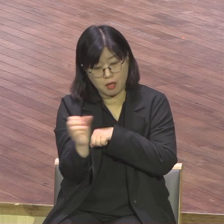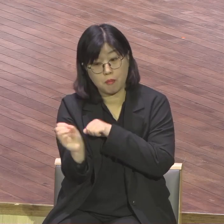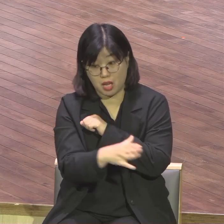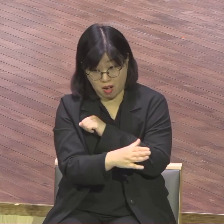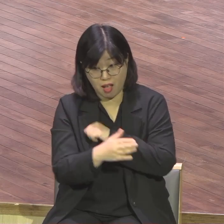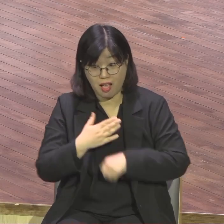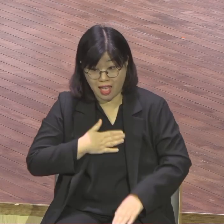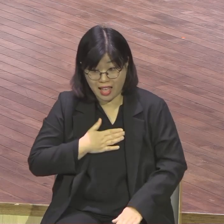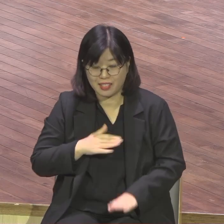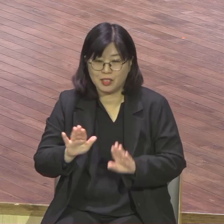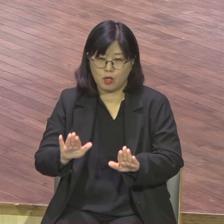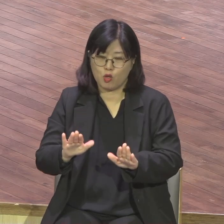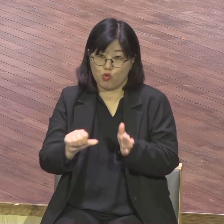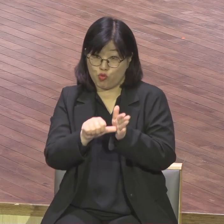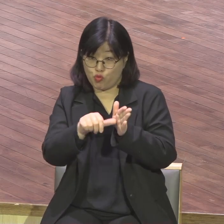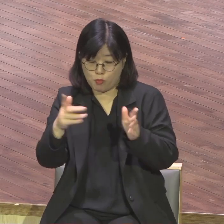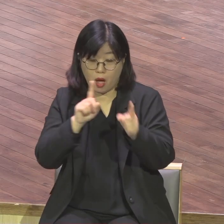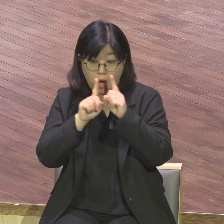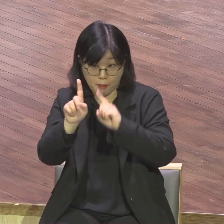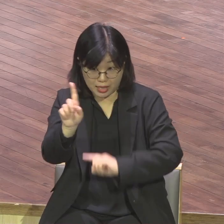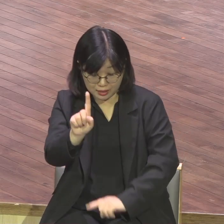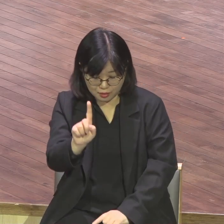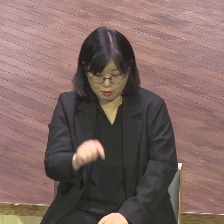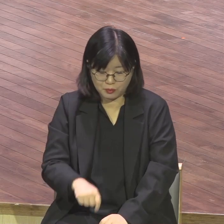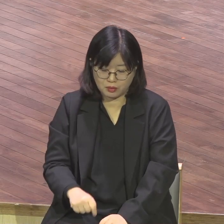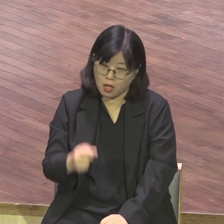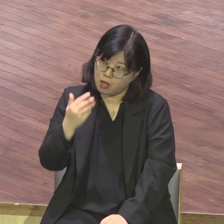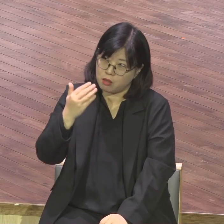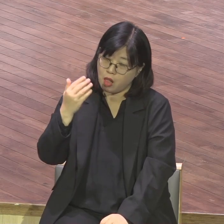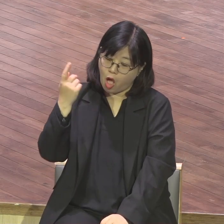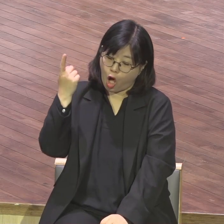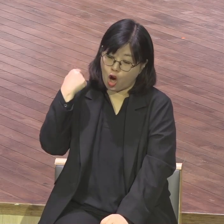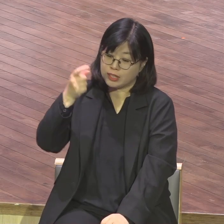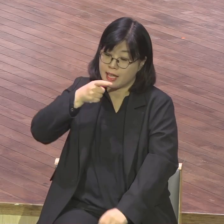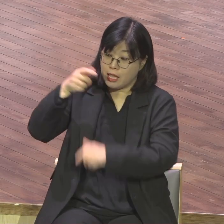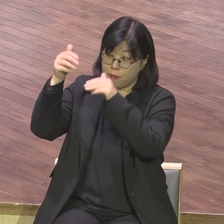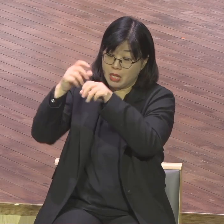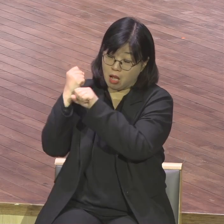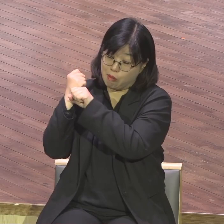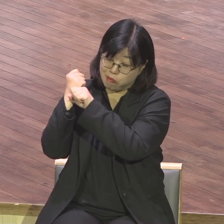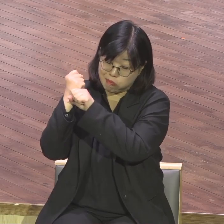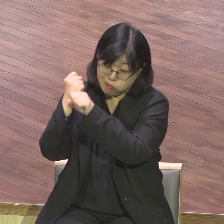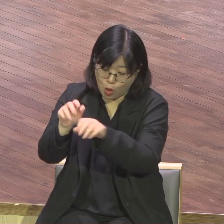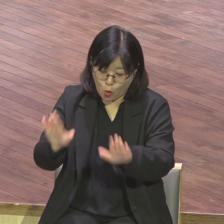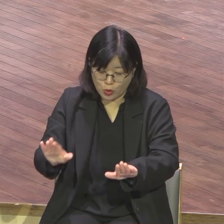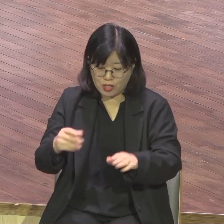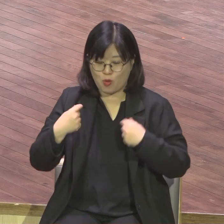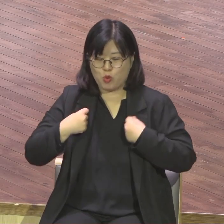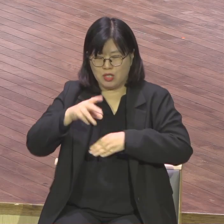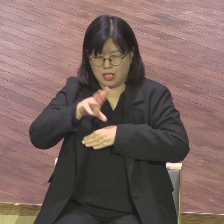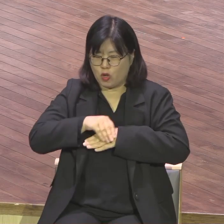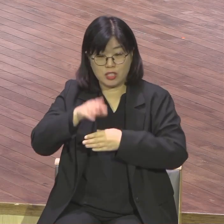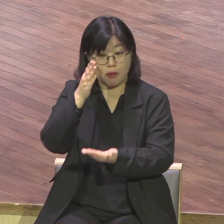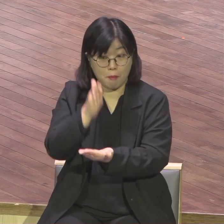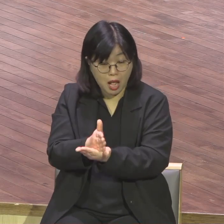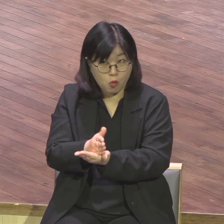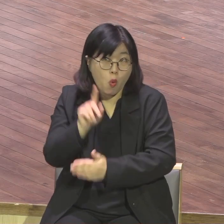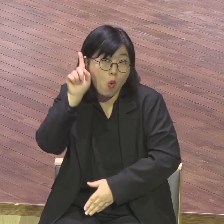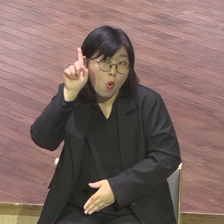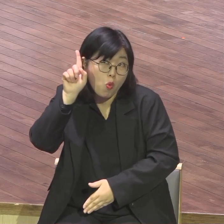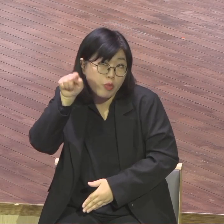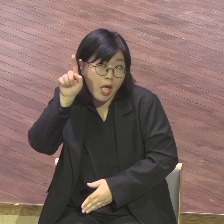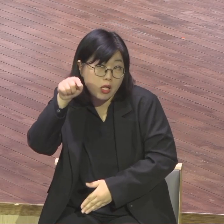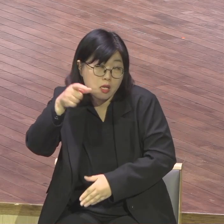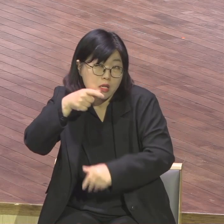오늘의 옷을 적시지 말고 내일의 비를 위해 오늘의 우산을 펴지 말라. 무슨 말입니까?